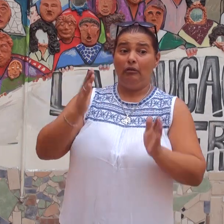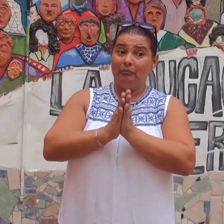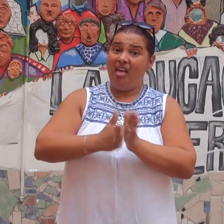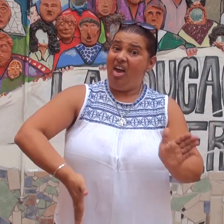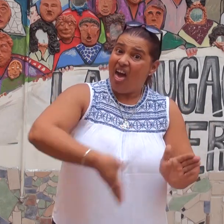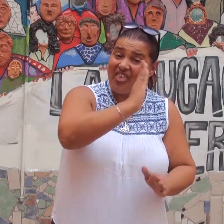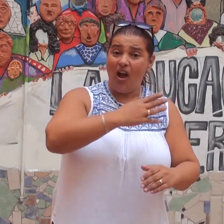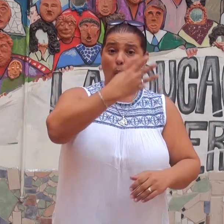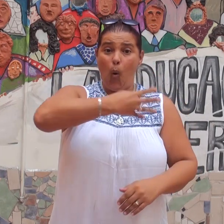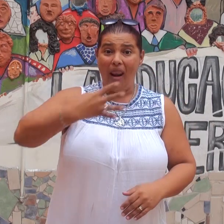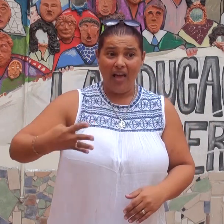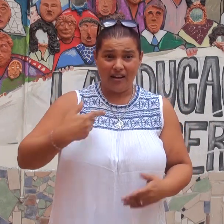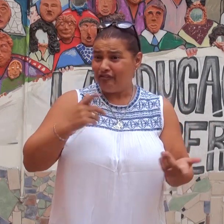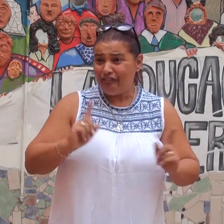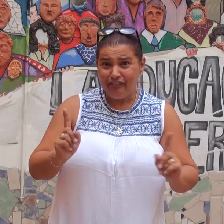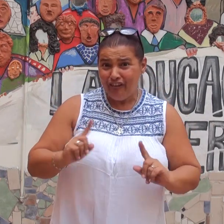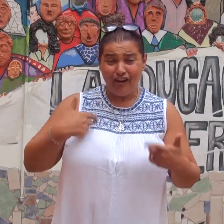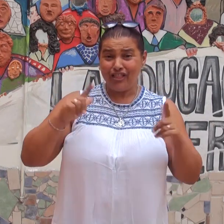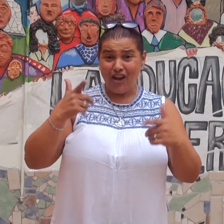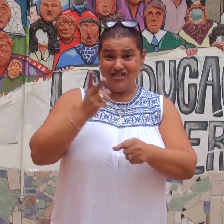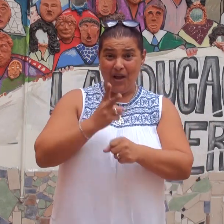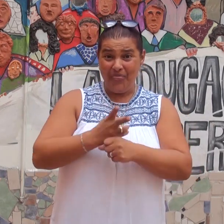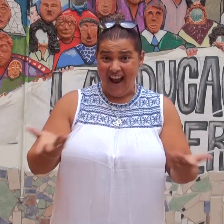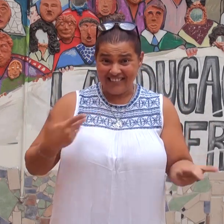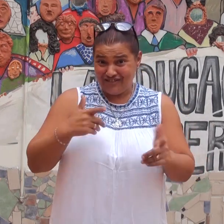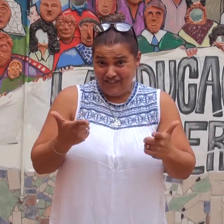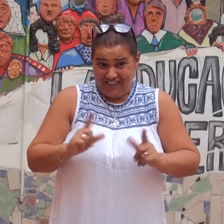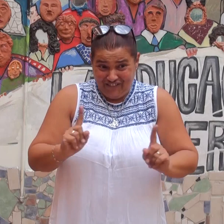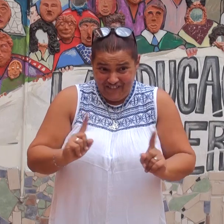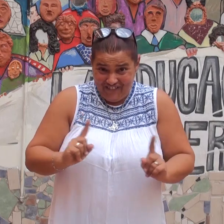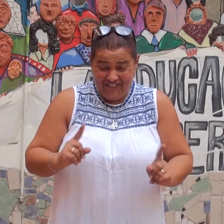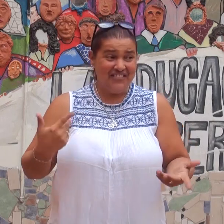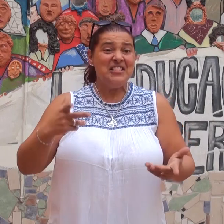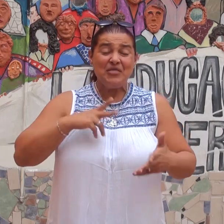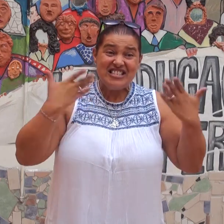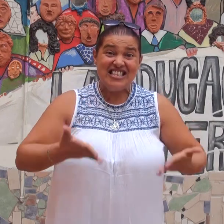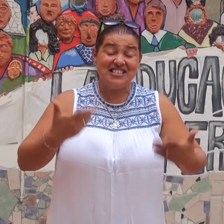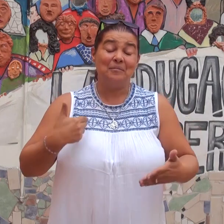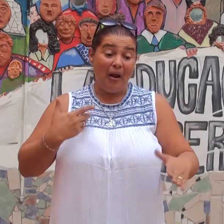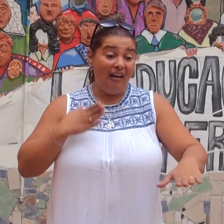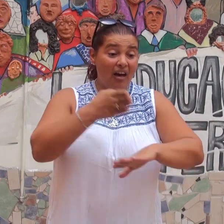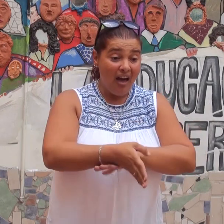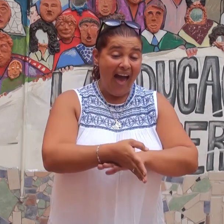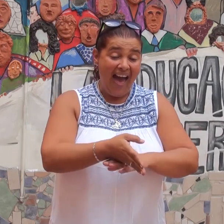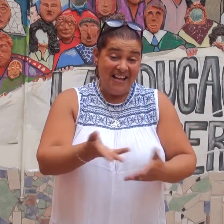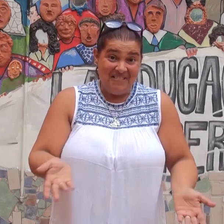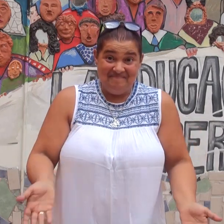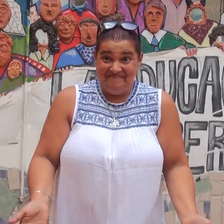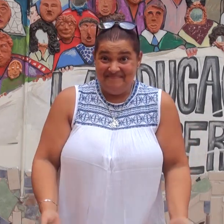me dijo, anda a la UNER. Yo le decía que no, no puedo, no tengo el secundario. Y él me decía, sí. Bueno, acepté, ingresé y